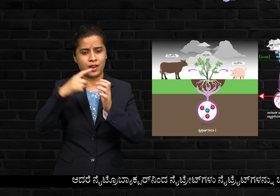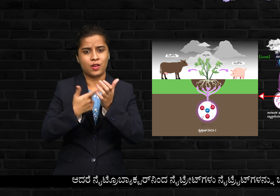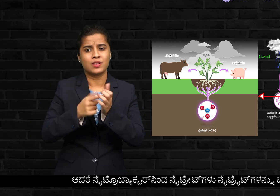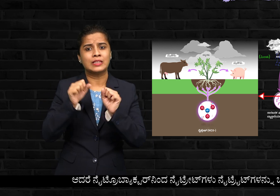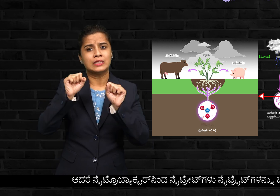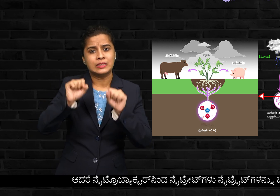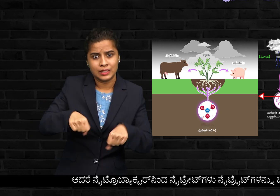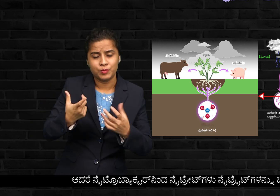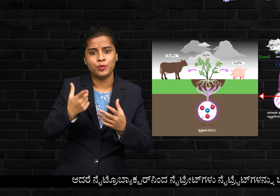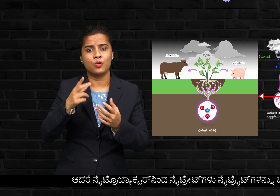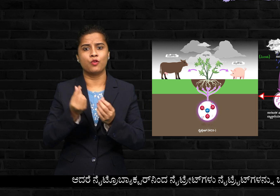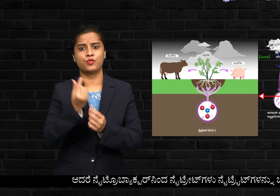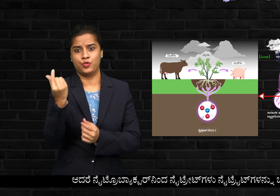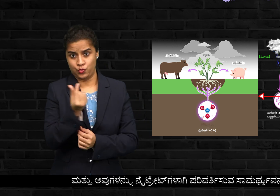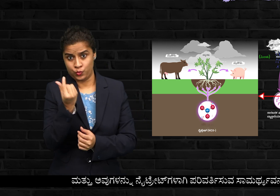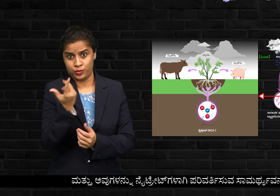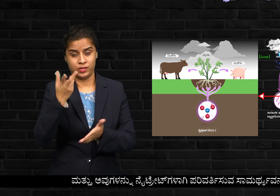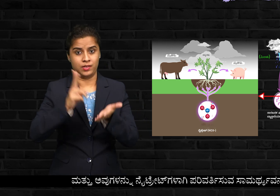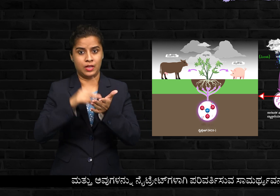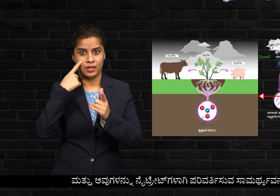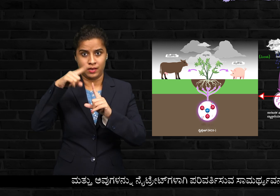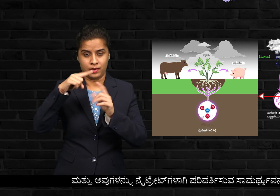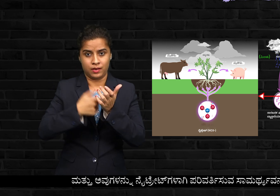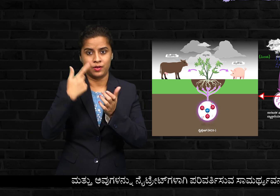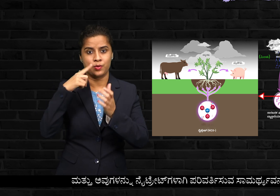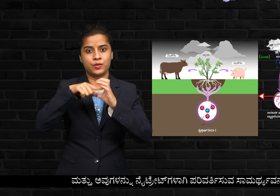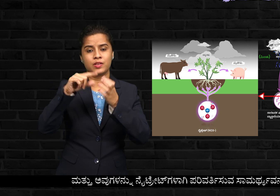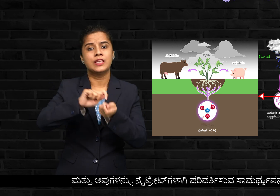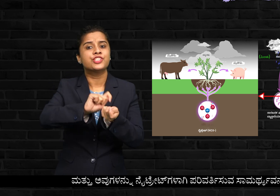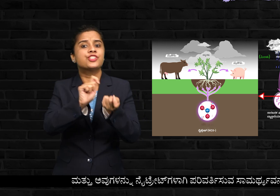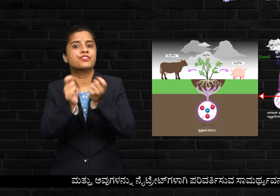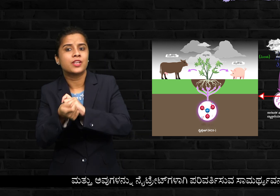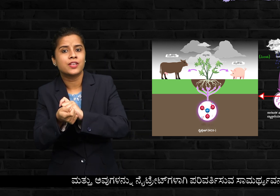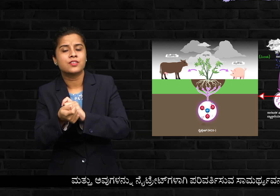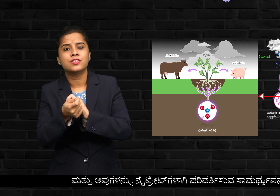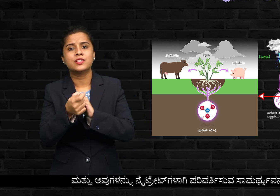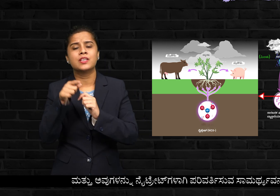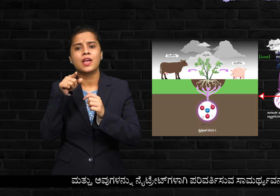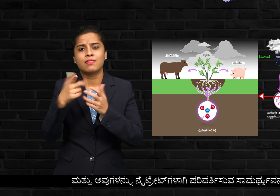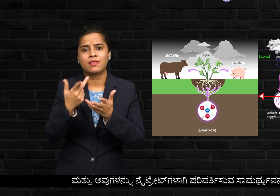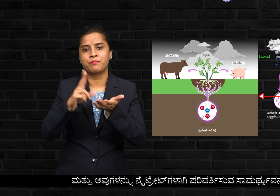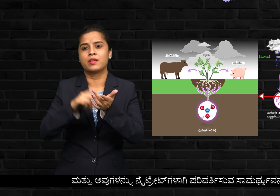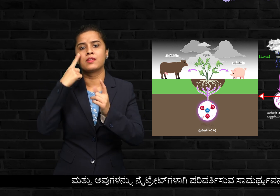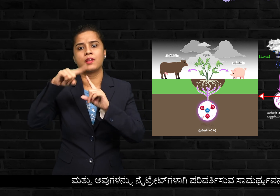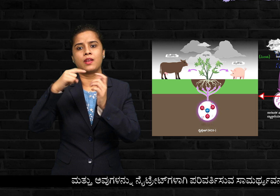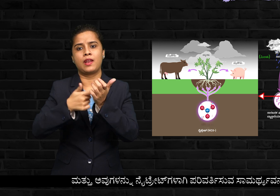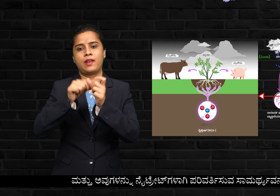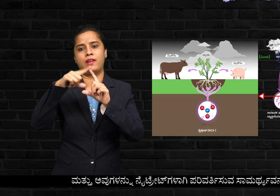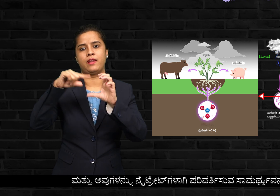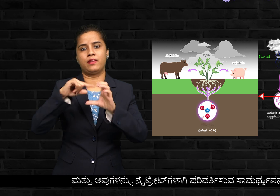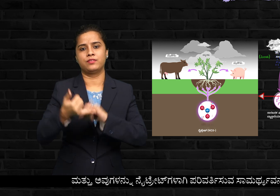ನೈಟ್ರೇಟ್ಗಳು ನೈಟ್ರೈಟ್ಗಳನ್ನು ಬಳಸಿಕೊಳ್ಳುವ ಮೂಲಕ ಮತ್ತು ಅವುಗಳನ್ನು ನೈಟ್ರೇಟ್ಗಳಾಗಿ ಪರಿವರ್ತಿಸುವ ಸಾಮರ್ಥ್ಯವನ್ನು ಹೊಂದಿವೆ.